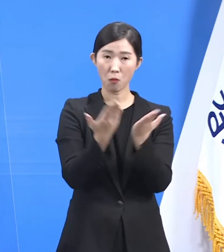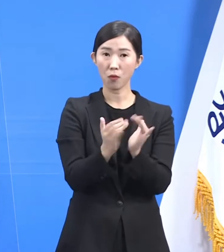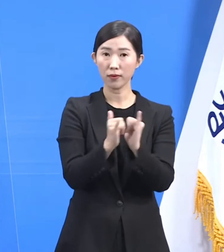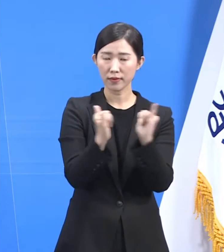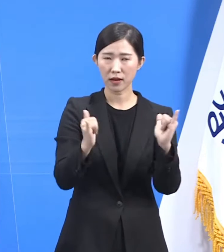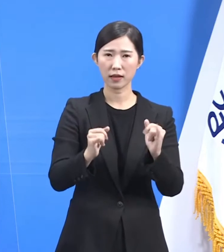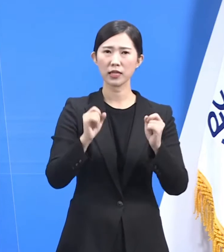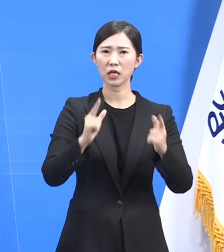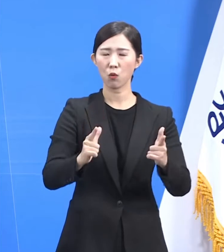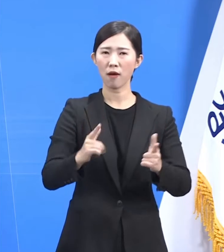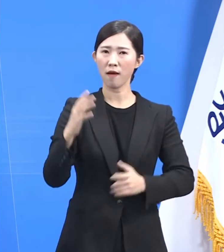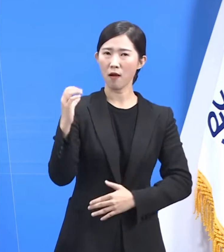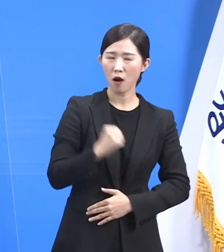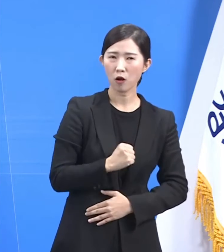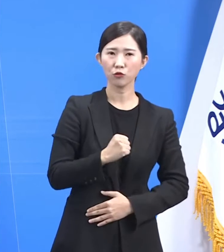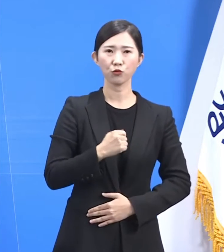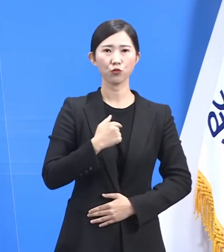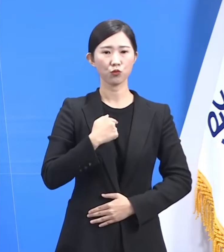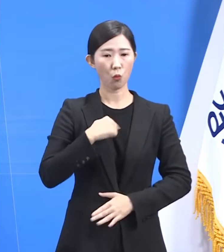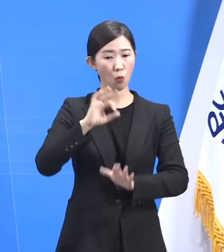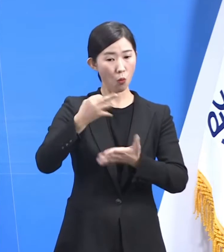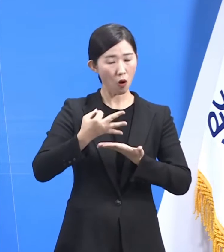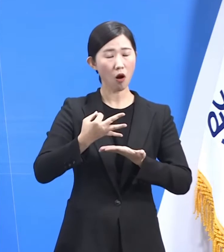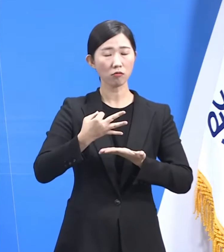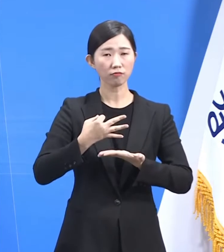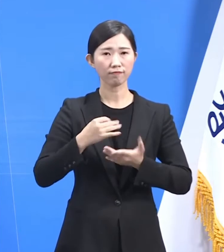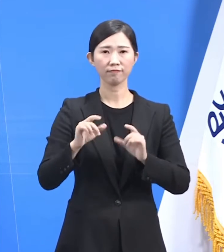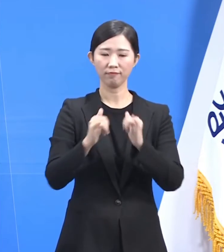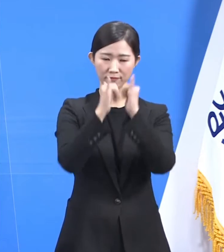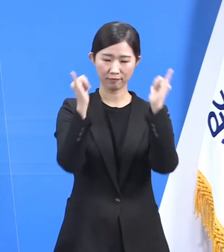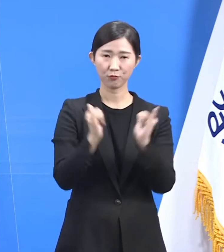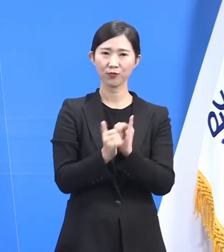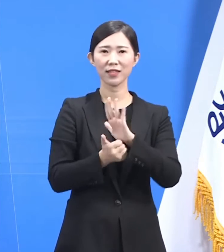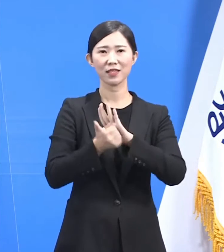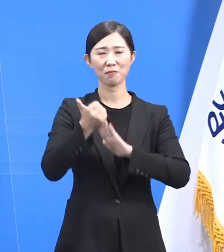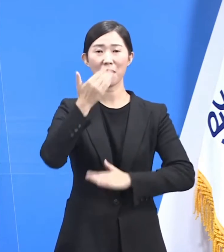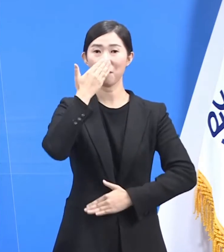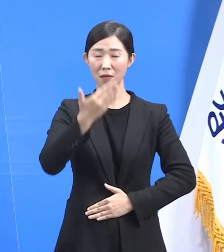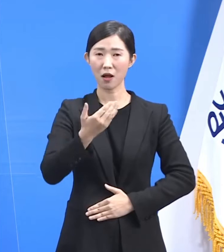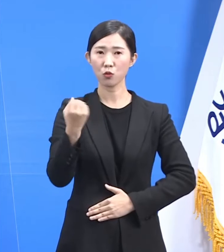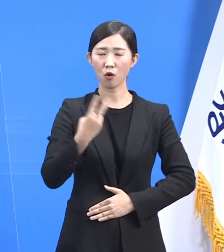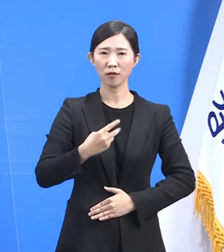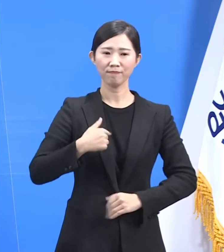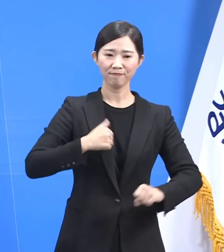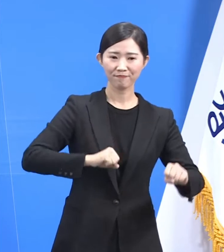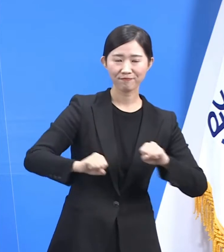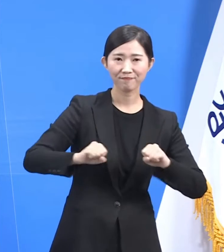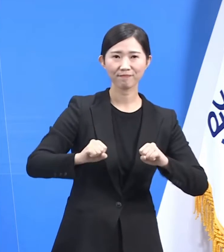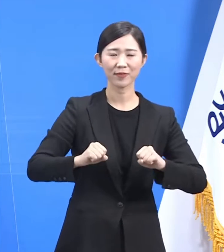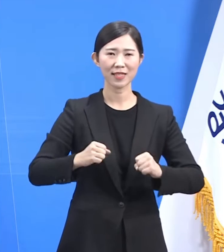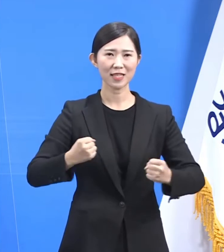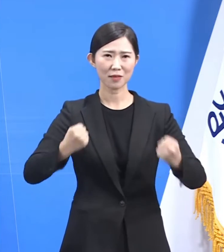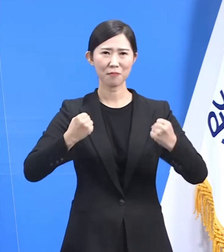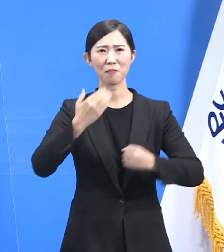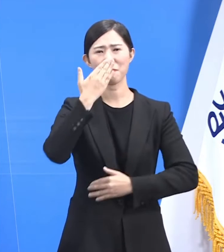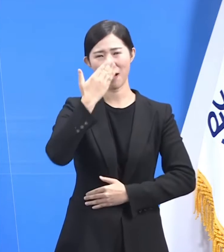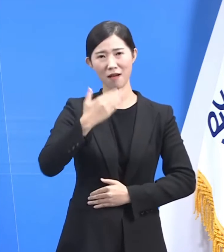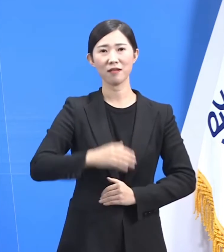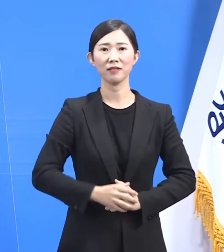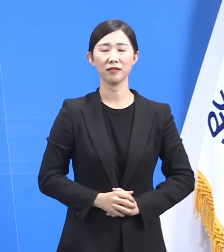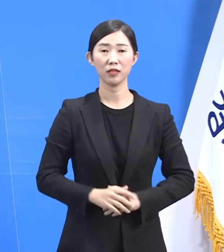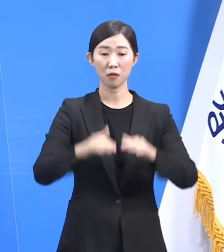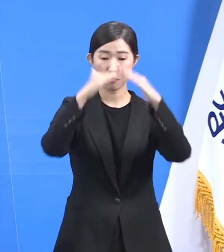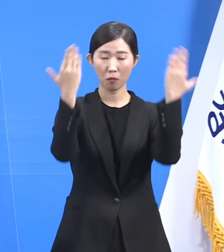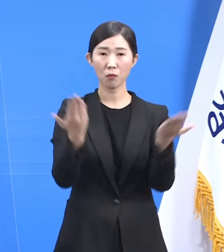몫을 보장받는 사회라야 희망이 생기고 의욕과 활력이 넘칠 수 있습니다. 모두를